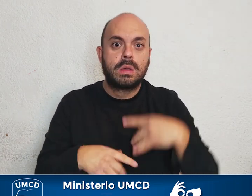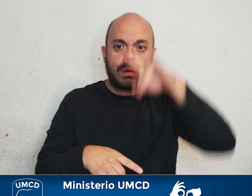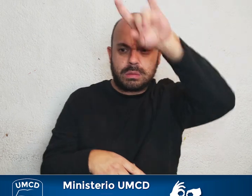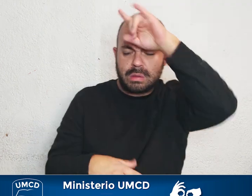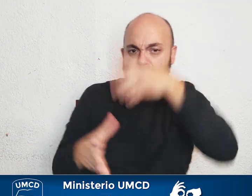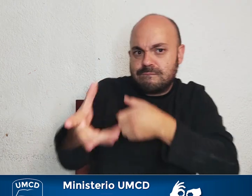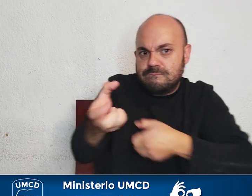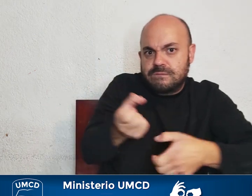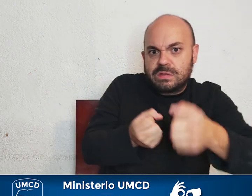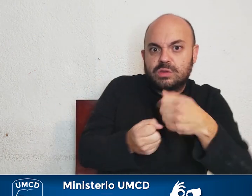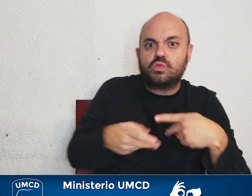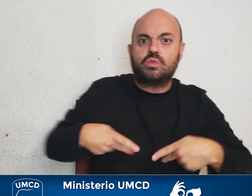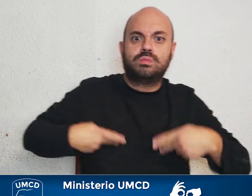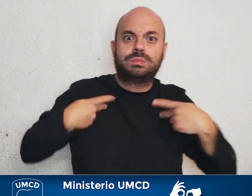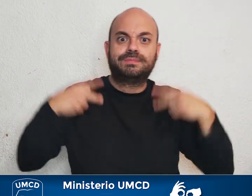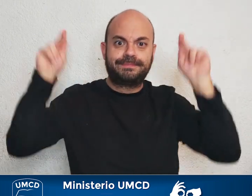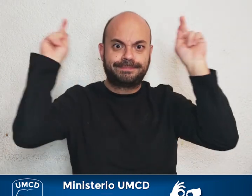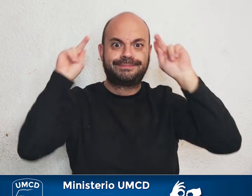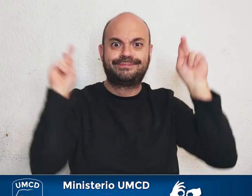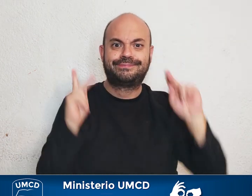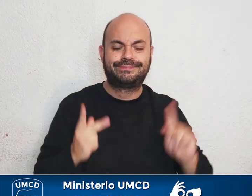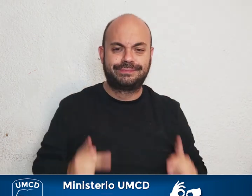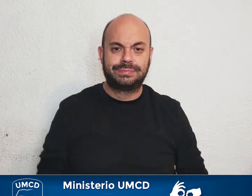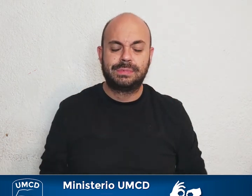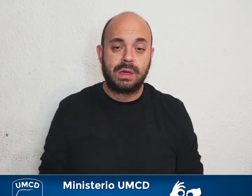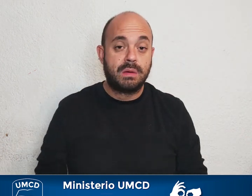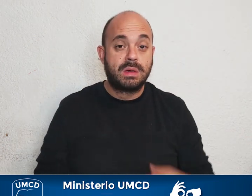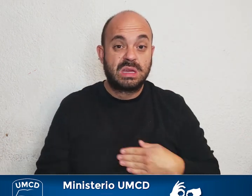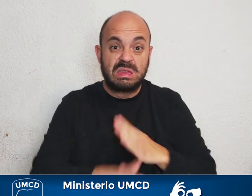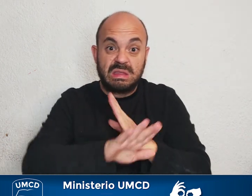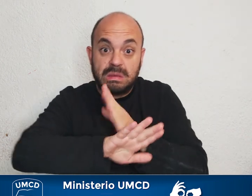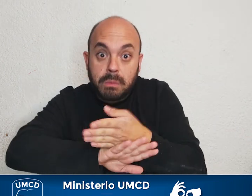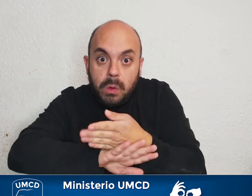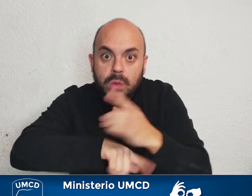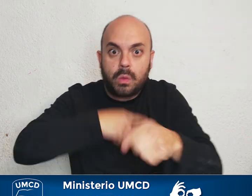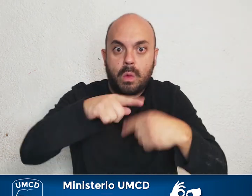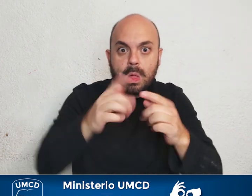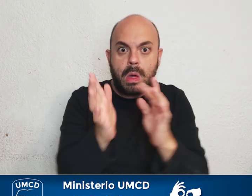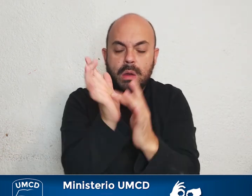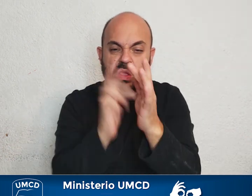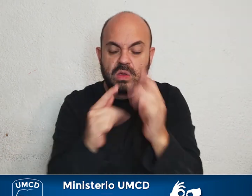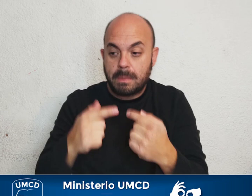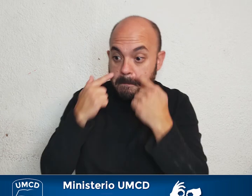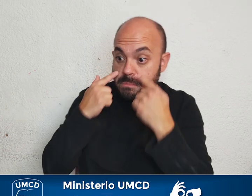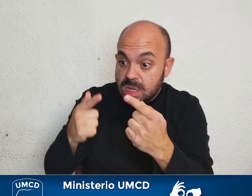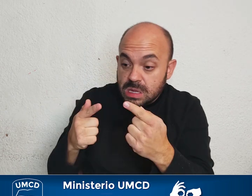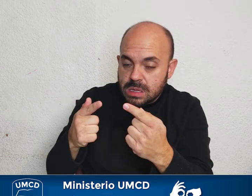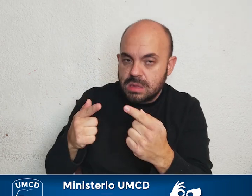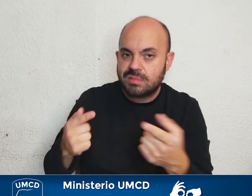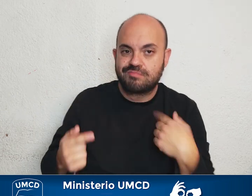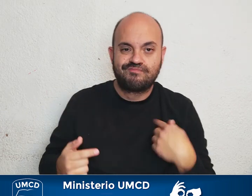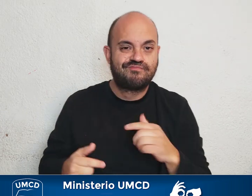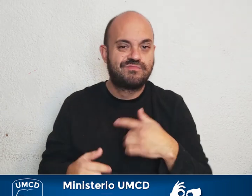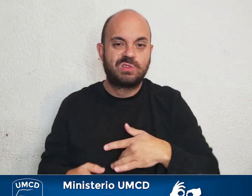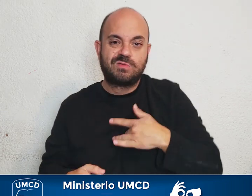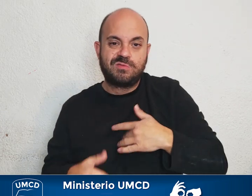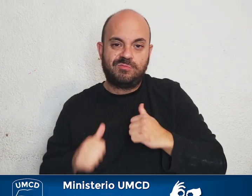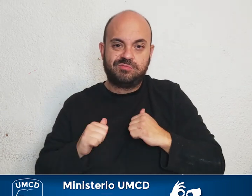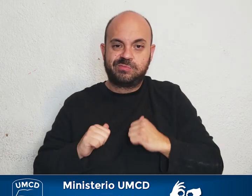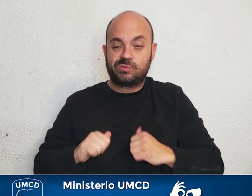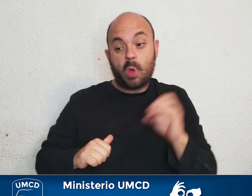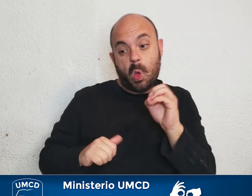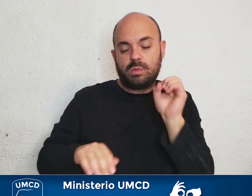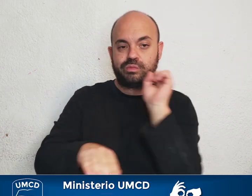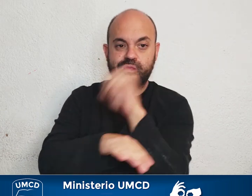Él se manifieste y lamentablemente nos encuentre de una manera en la que nos avergoncemos de su manifestación.